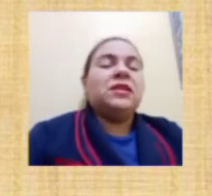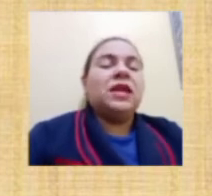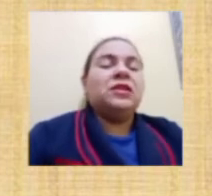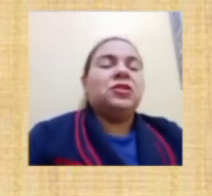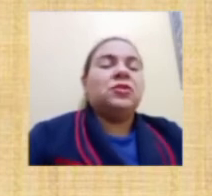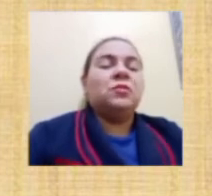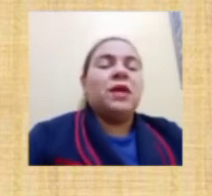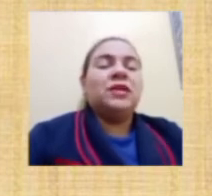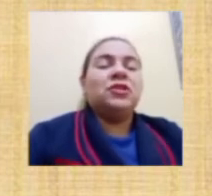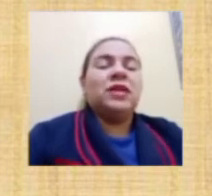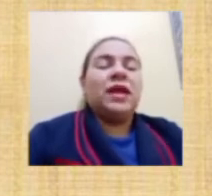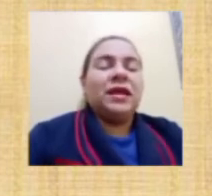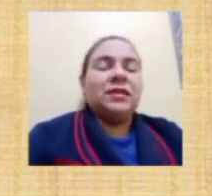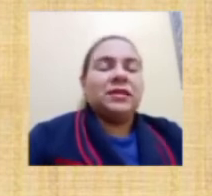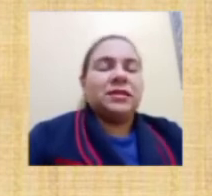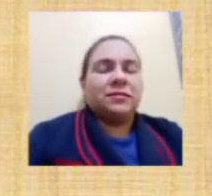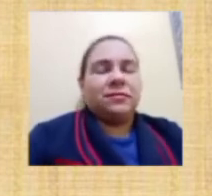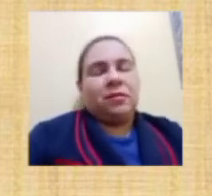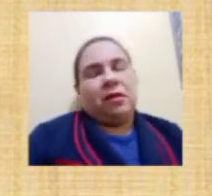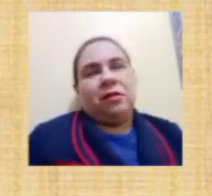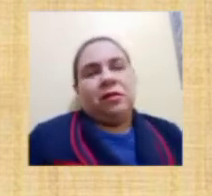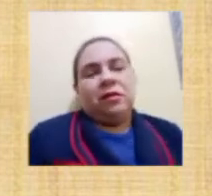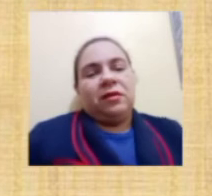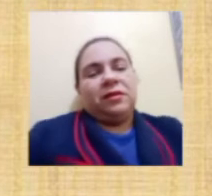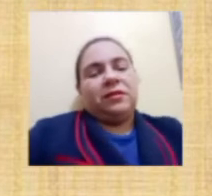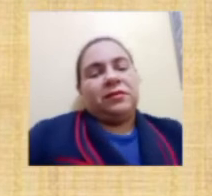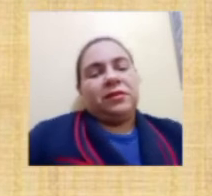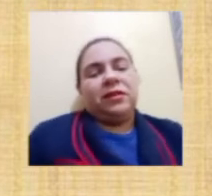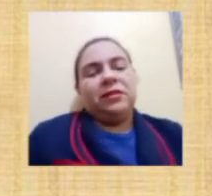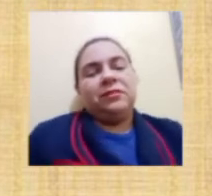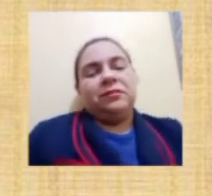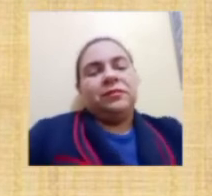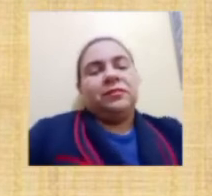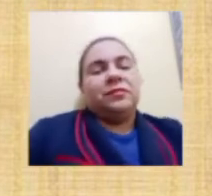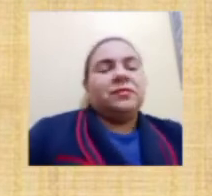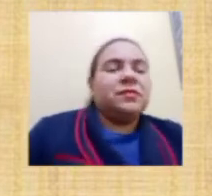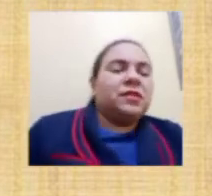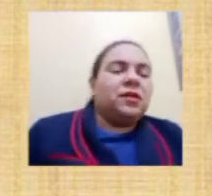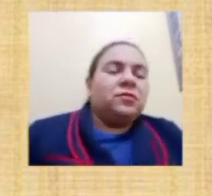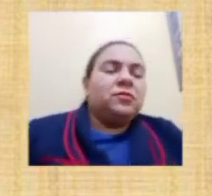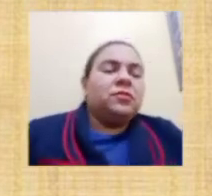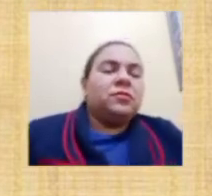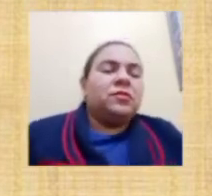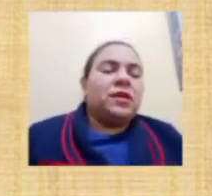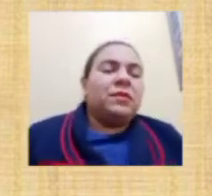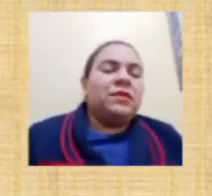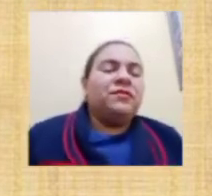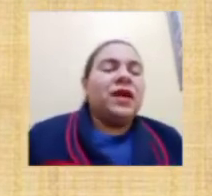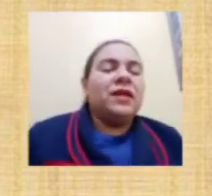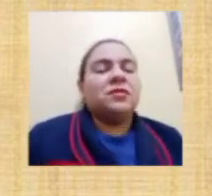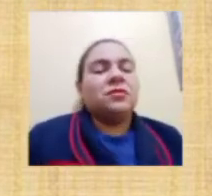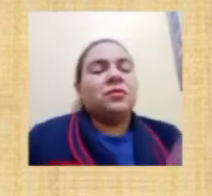menos 8, menos 8. Quanto é menos 8, menos 8? Vai dar